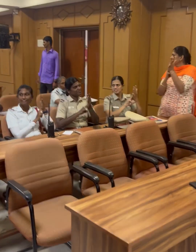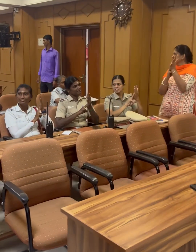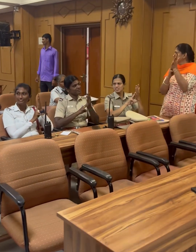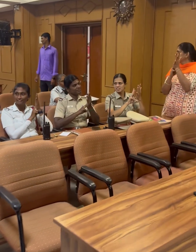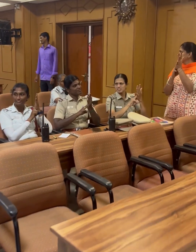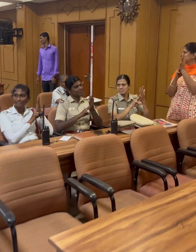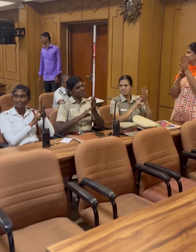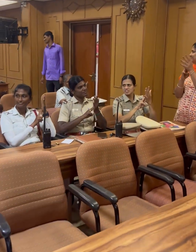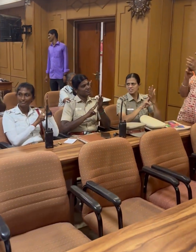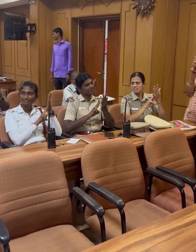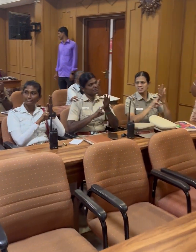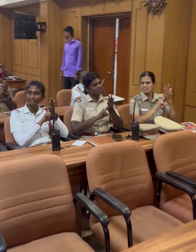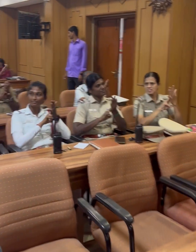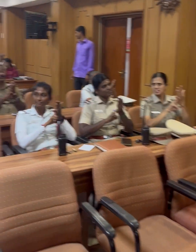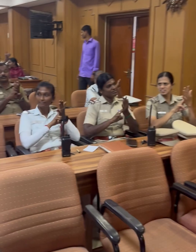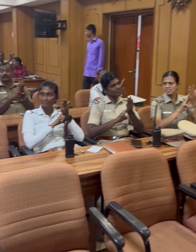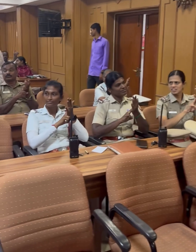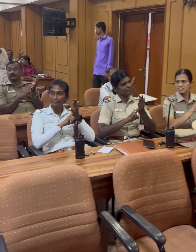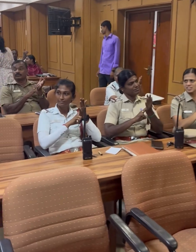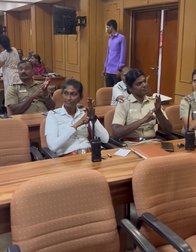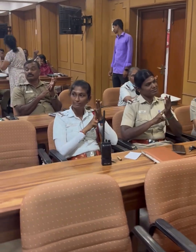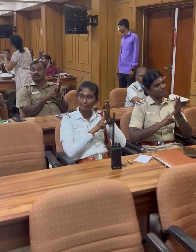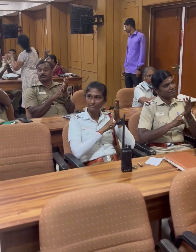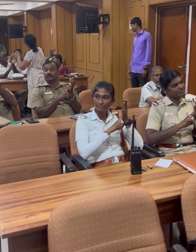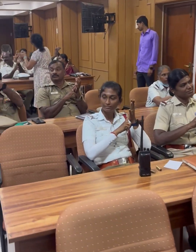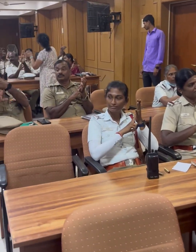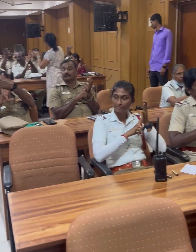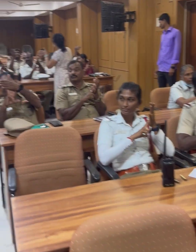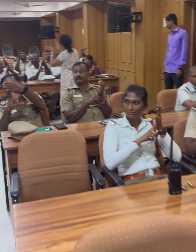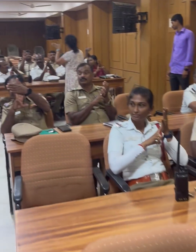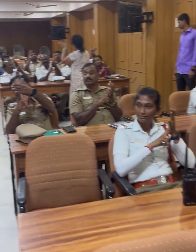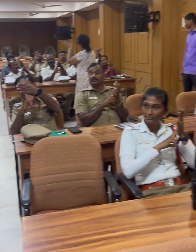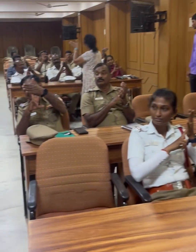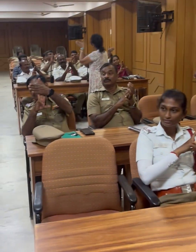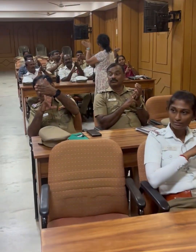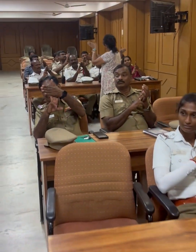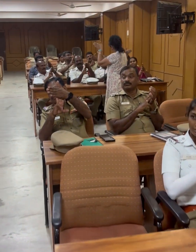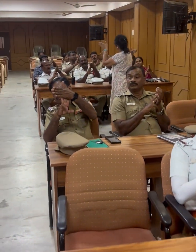சோ அதனால நீங்க ஃபர்ஸ்ட் இது Black and Whiteல இருக்குல்ல, அது பார்க்காதீங்க, ஃபர்ஸ்ட் இது பாருங்க.